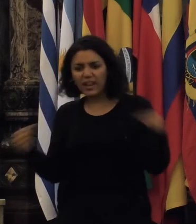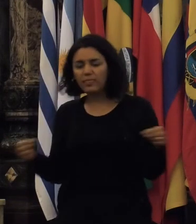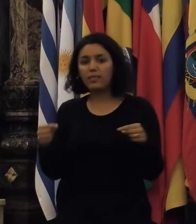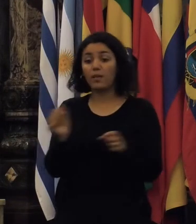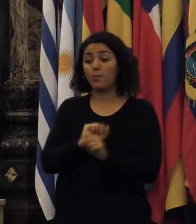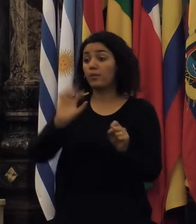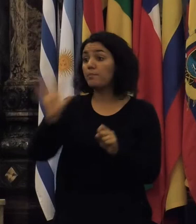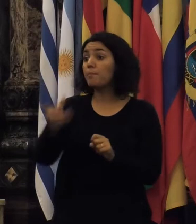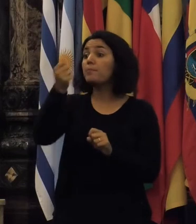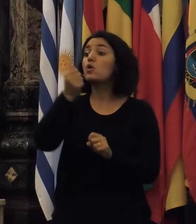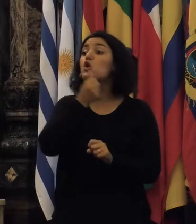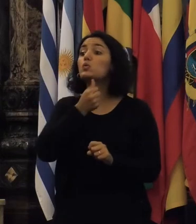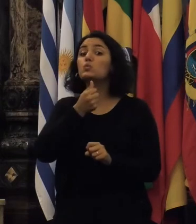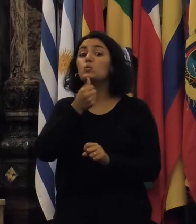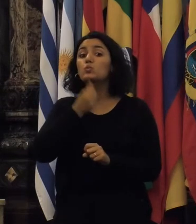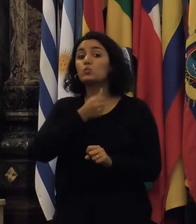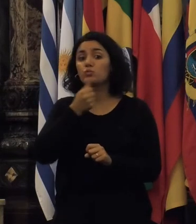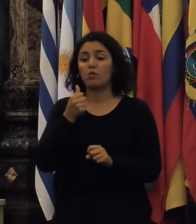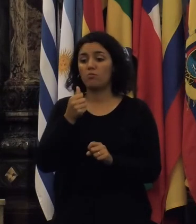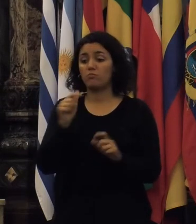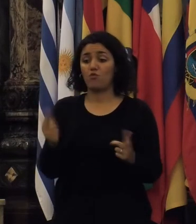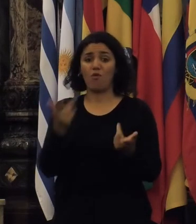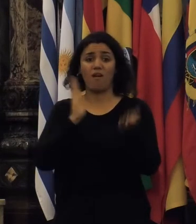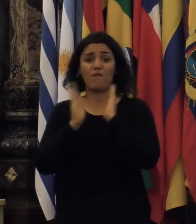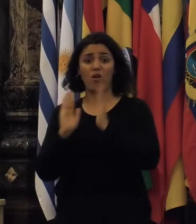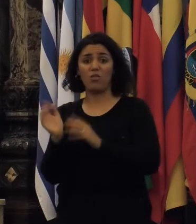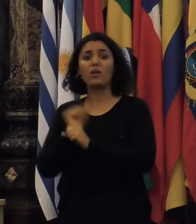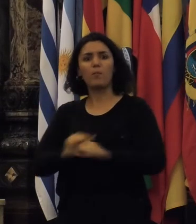a una determinada conclusión, no va a haber abogado que pueda con eso.